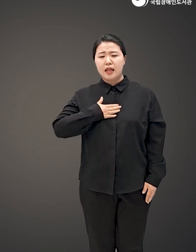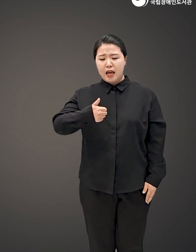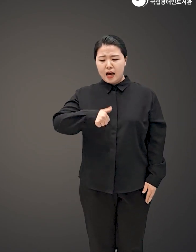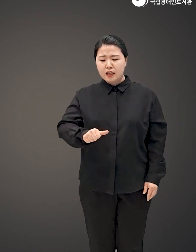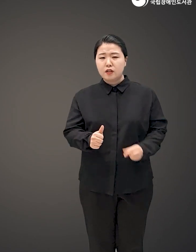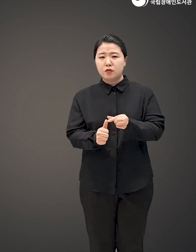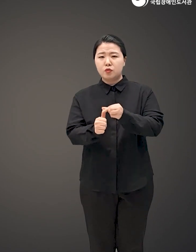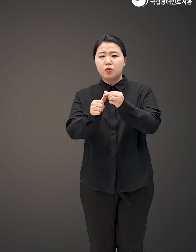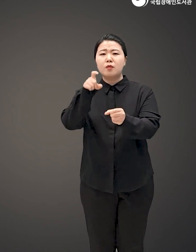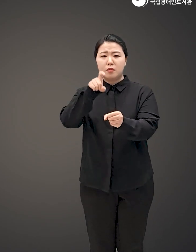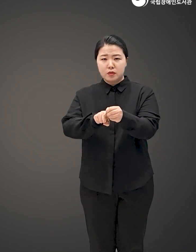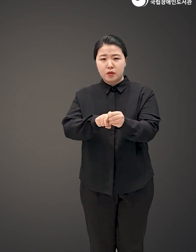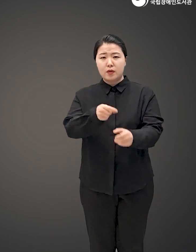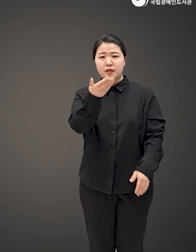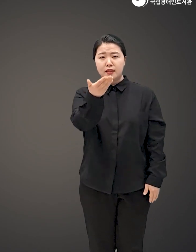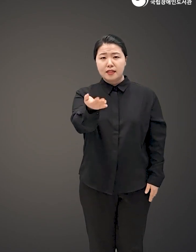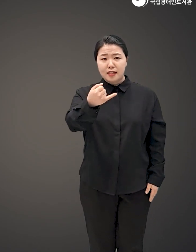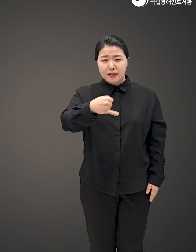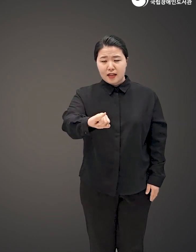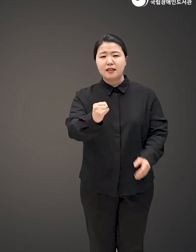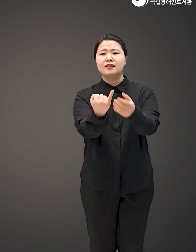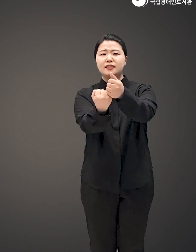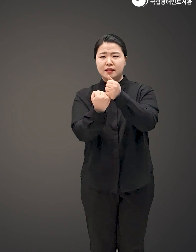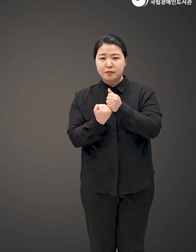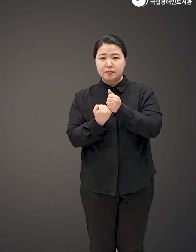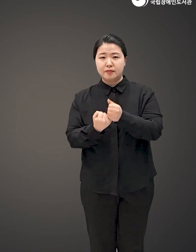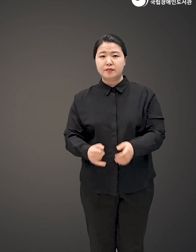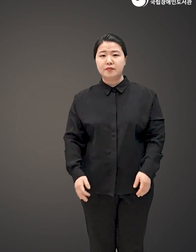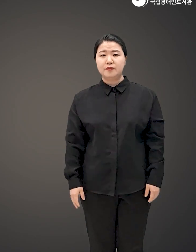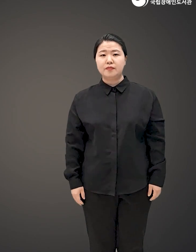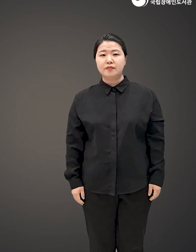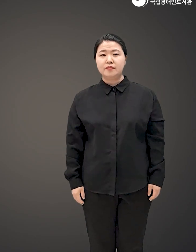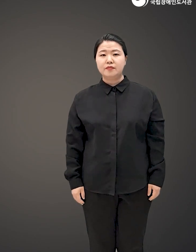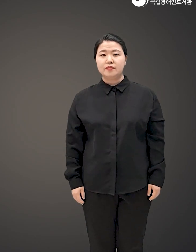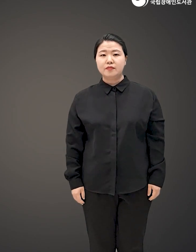내 아들을 구해내려고 내가 당신 딸을 납치했어요.